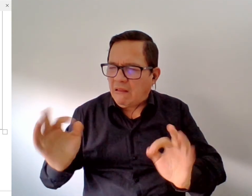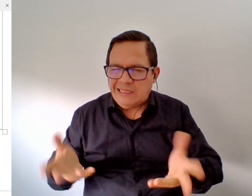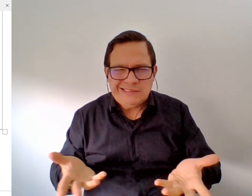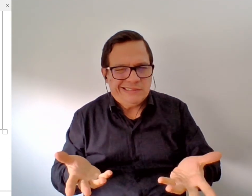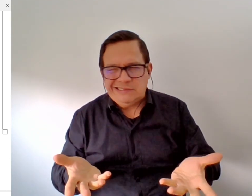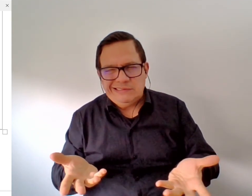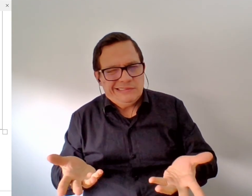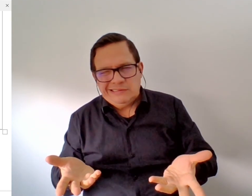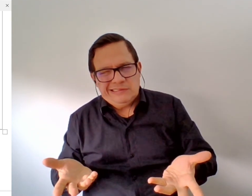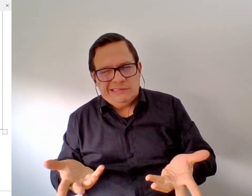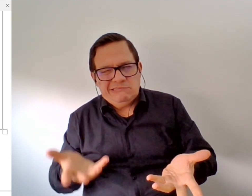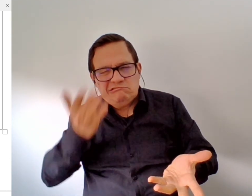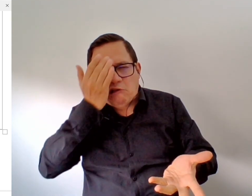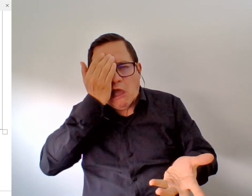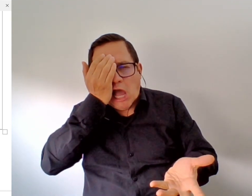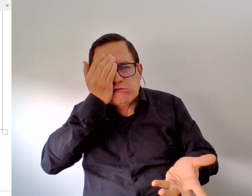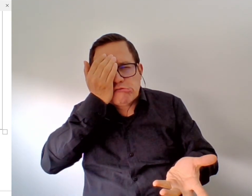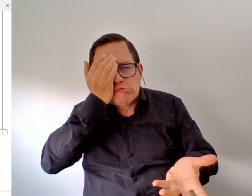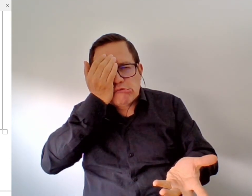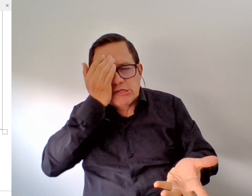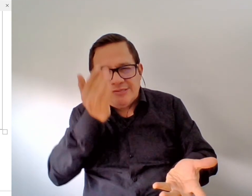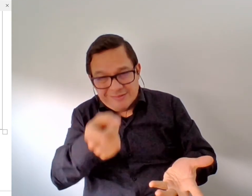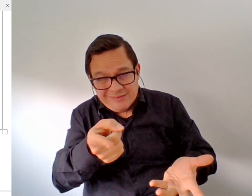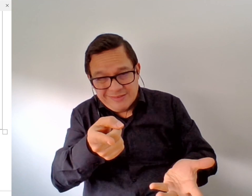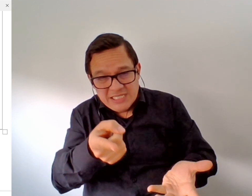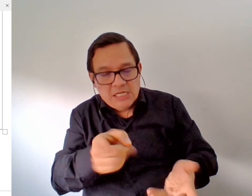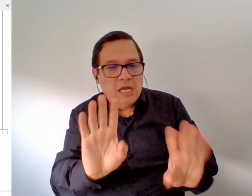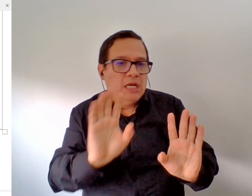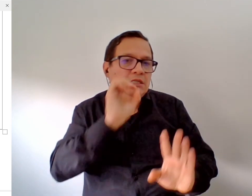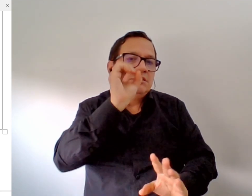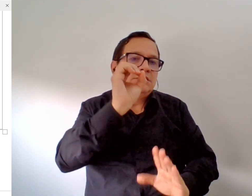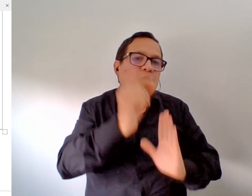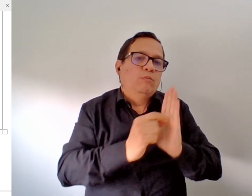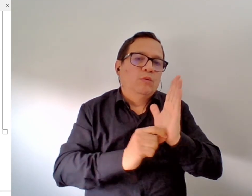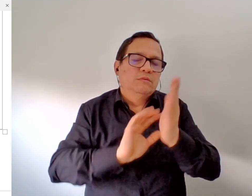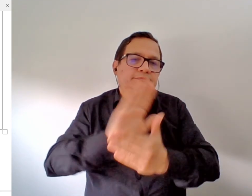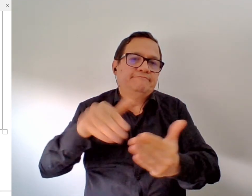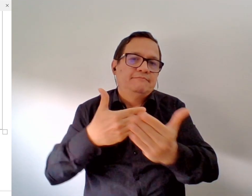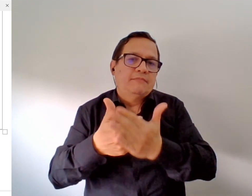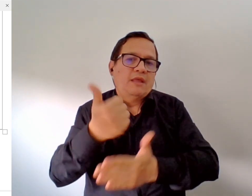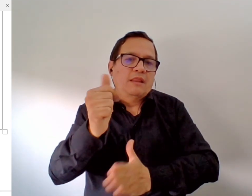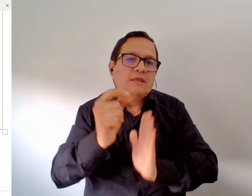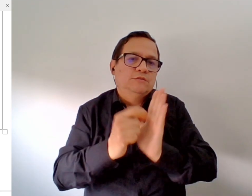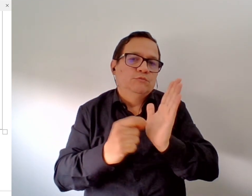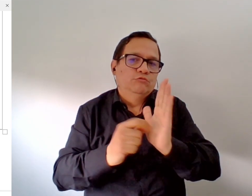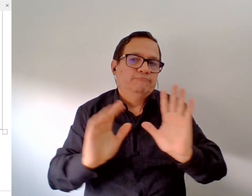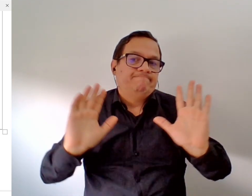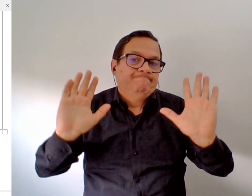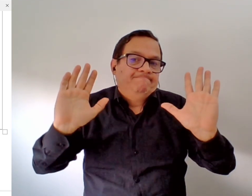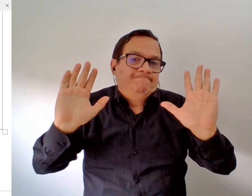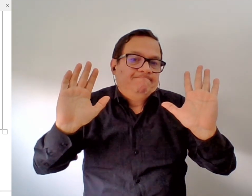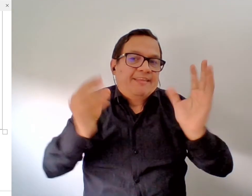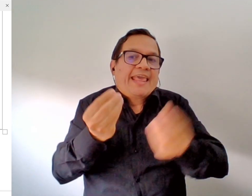su trabajo se encuentra en este nivel puede obtener entre 0 puntos y 10 puntos.